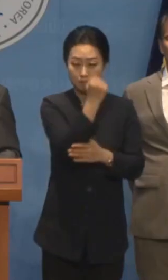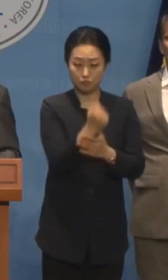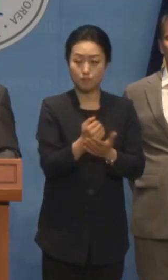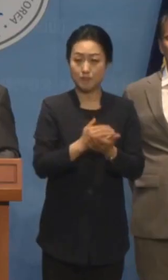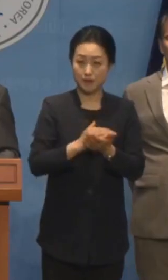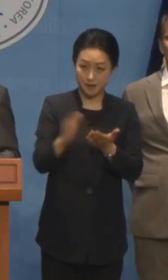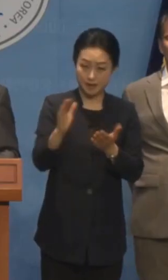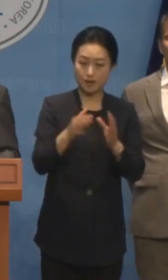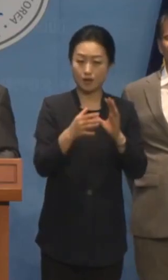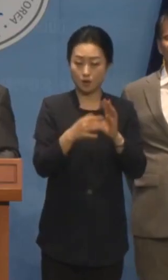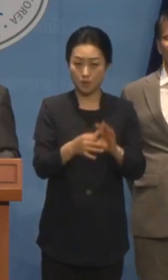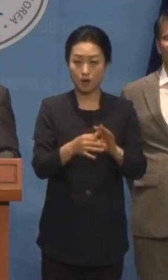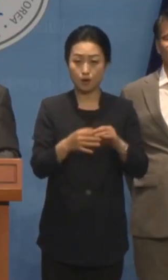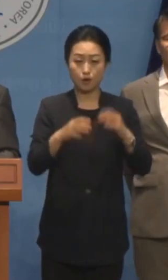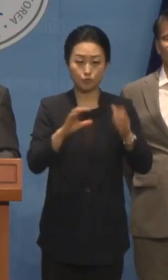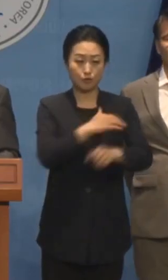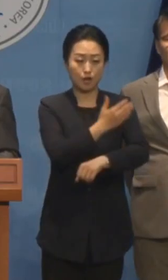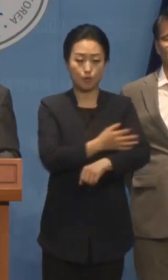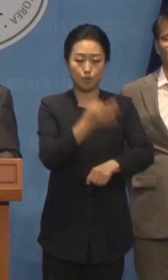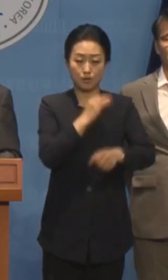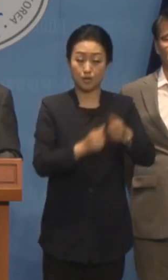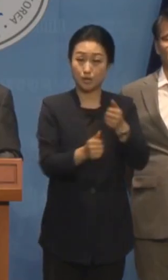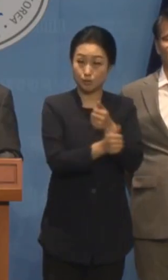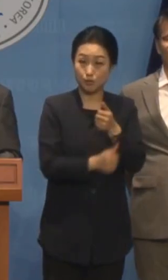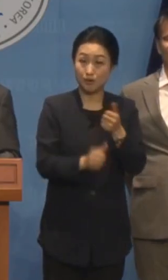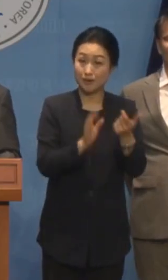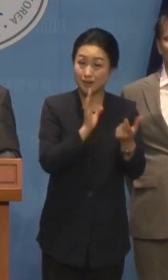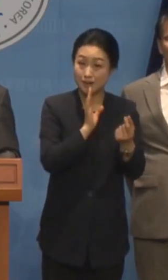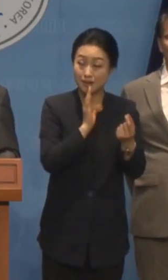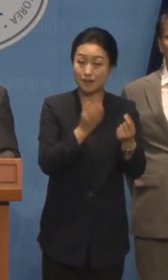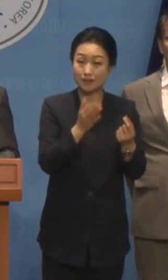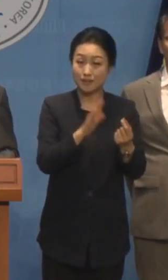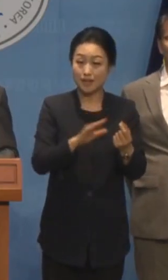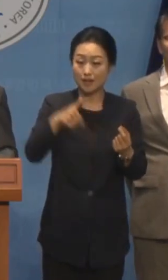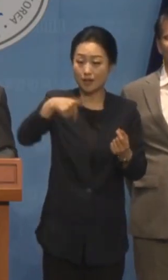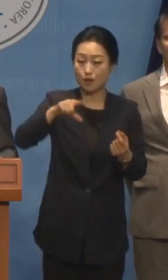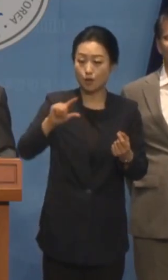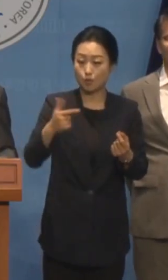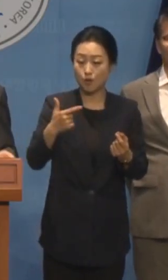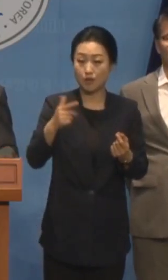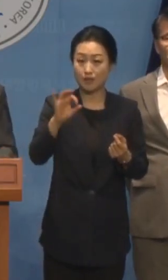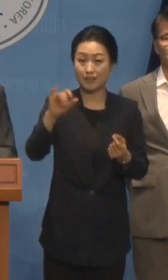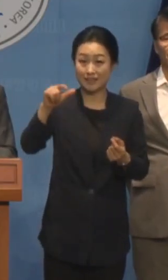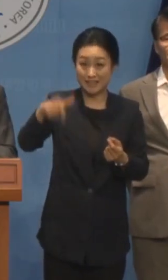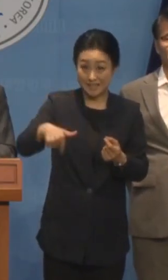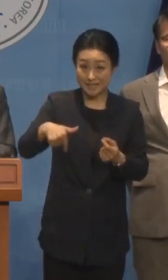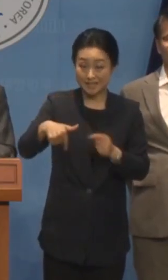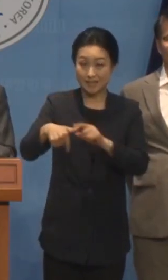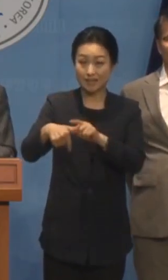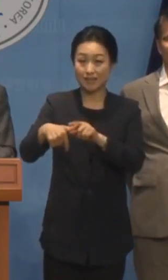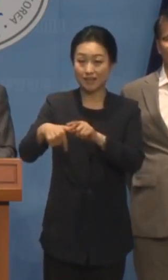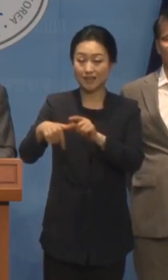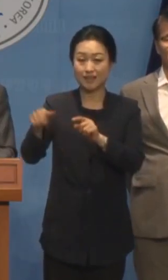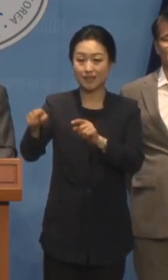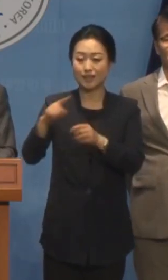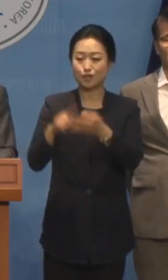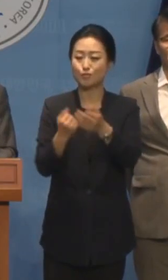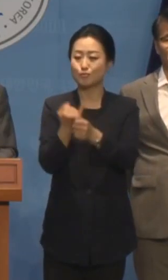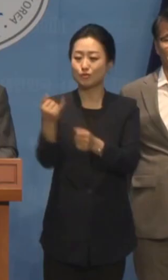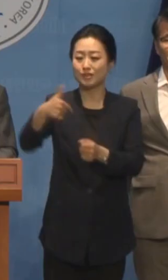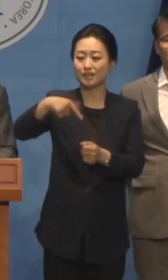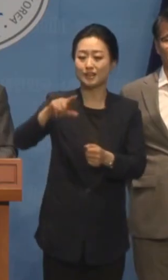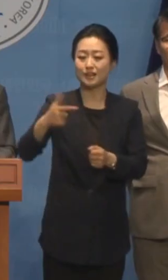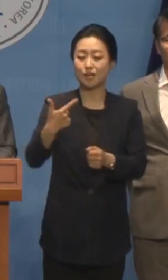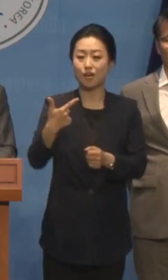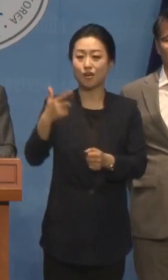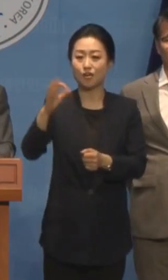기관이었던 권익위는 건의위원회, 부패조장위원회로 전락했습니다. 이제 검찰은 김건희 여사